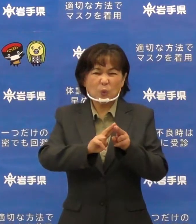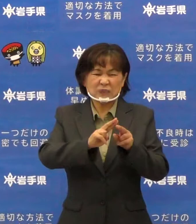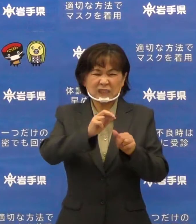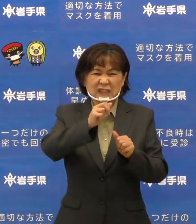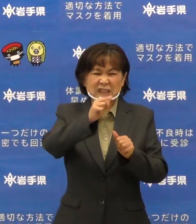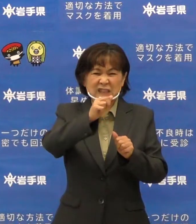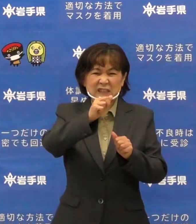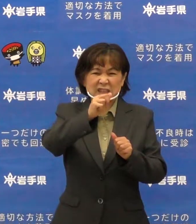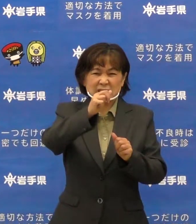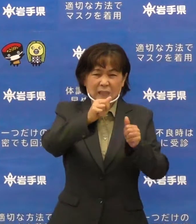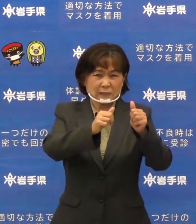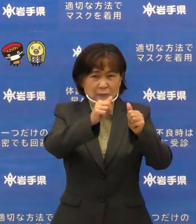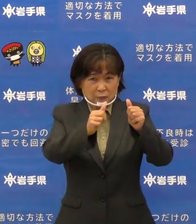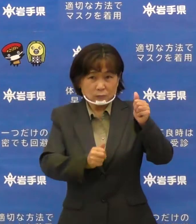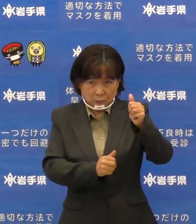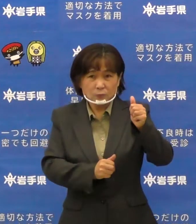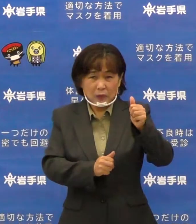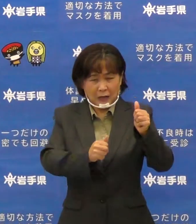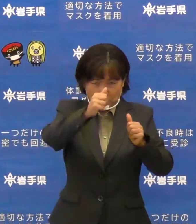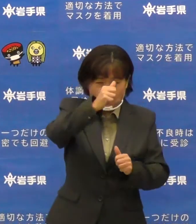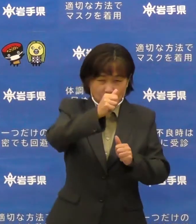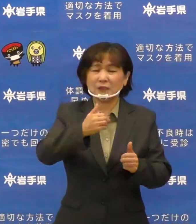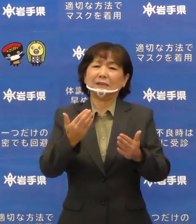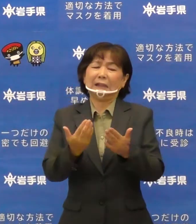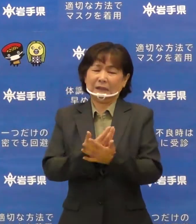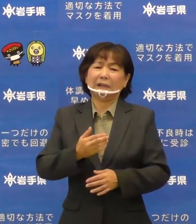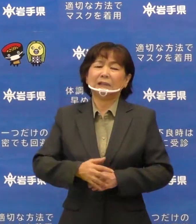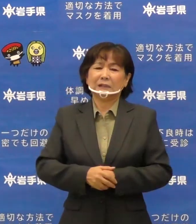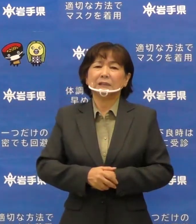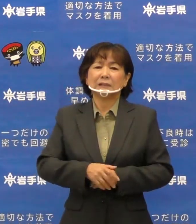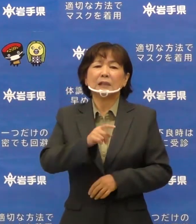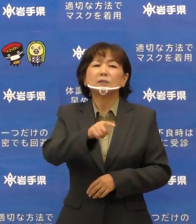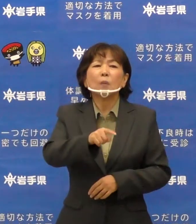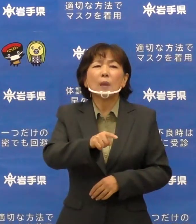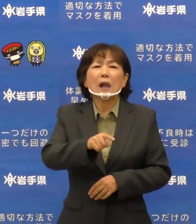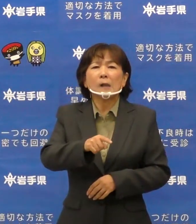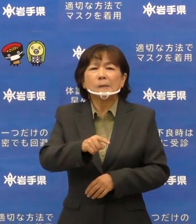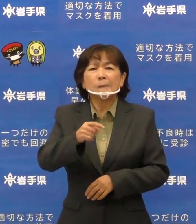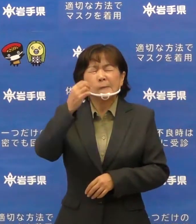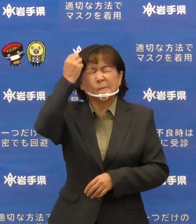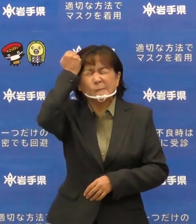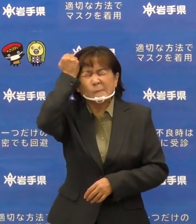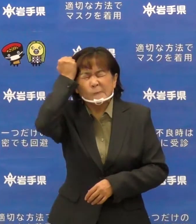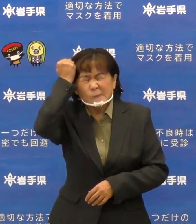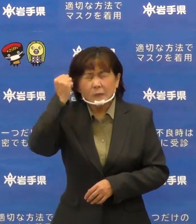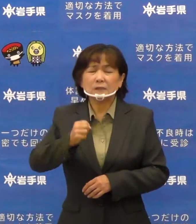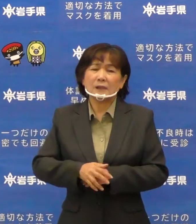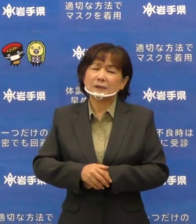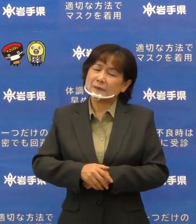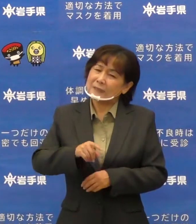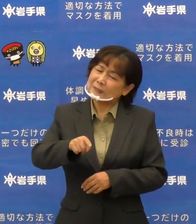な課題、この4年間についてもそうなんじゃないかと言えると思います。